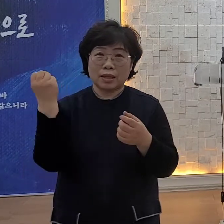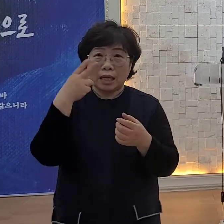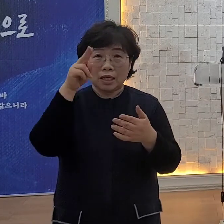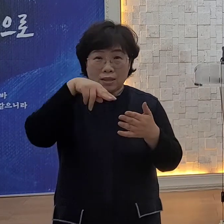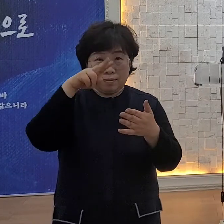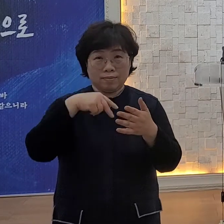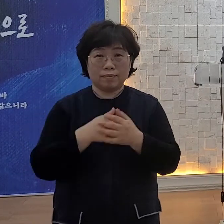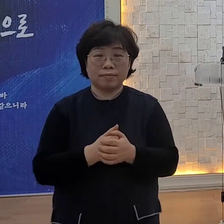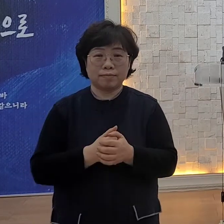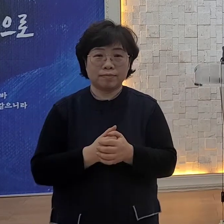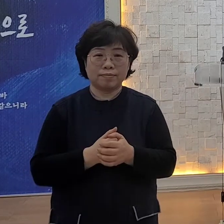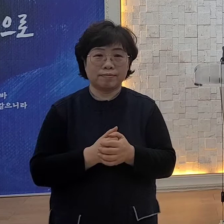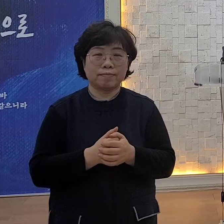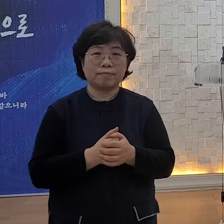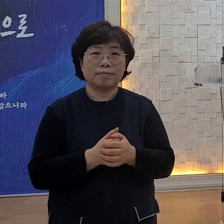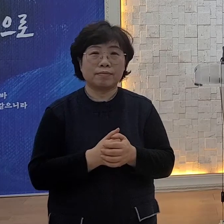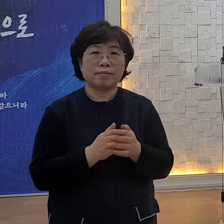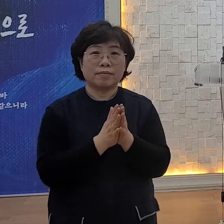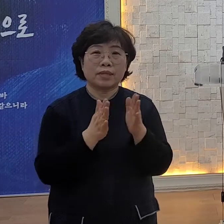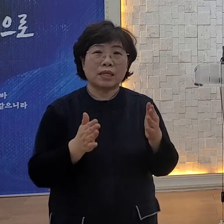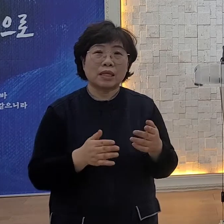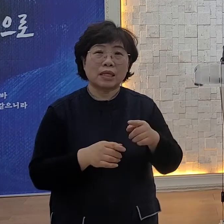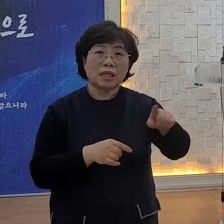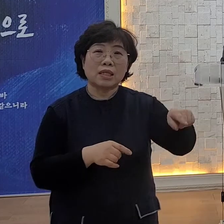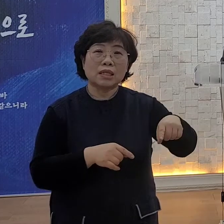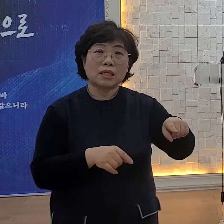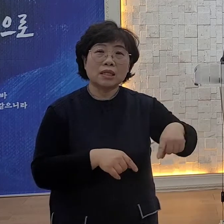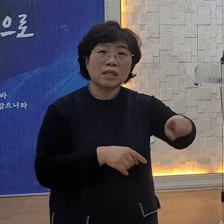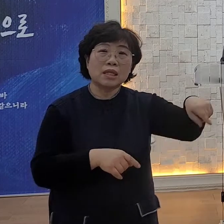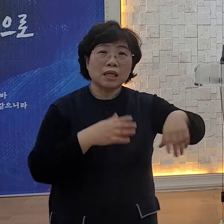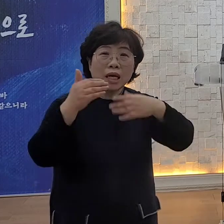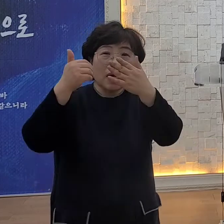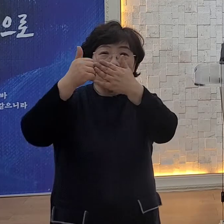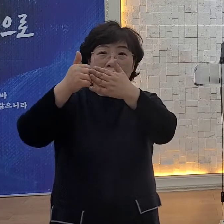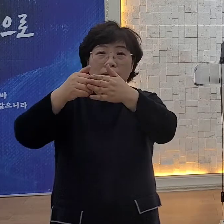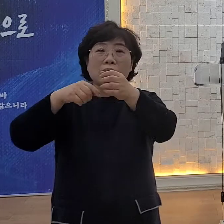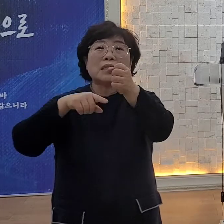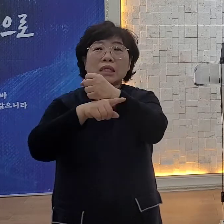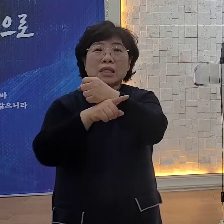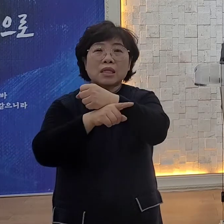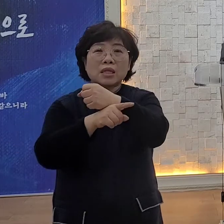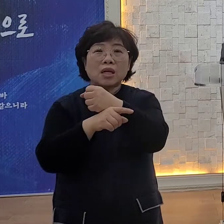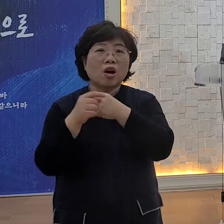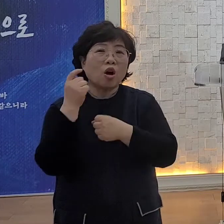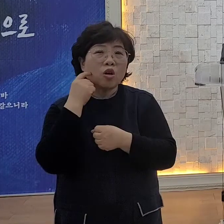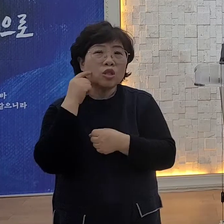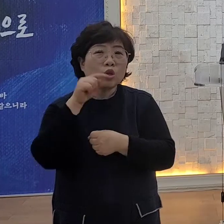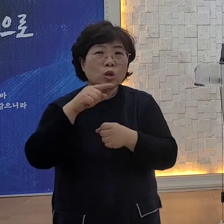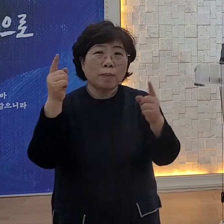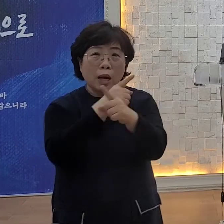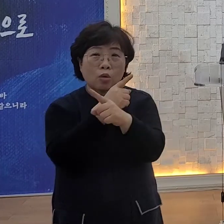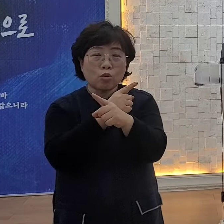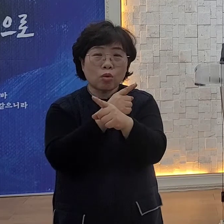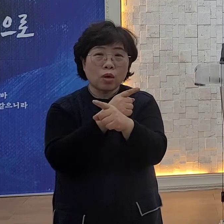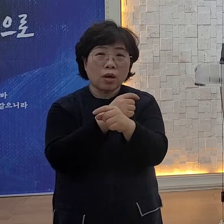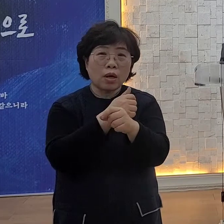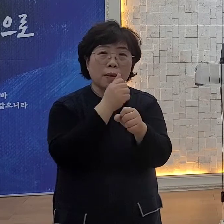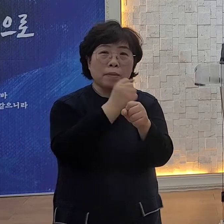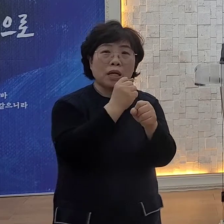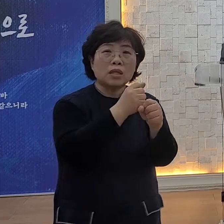앞에 보시고 25절 읽어보겠습니다. 시작. 이는 그들이 하나님의 진리를 거짓 것으로